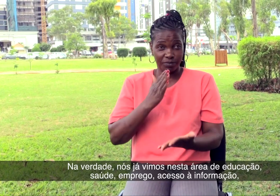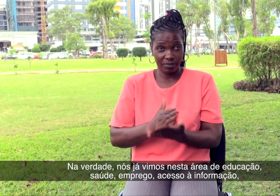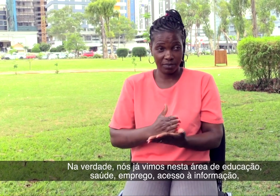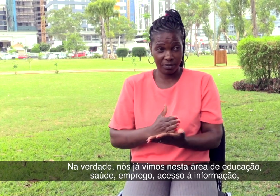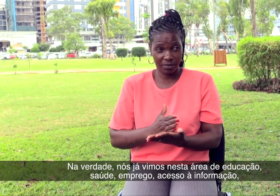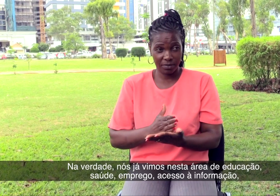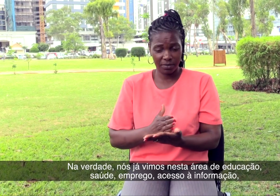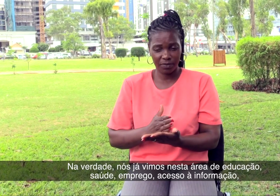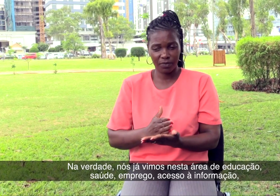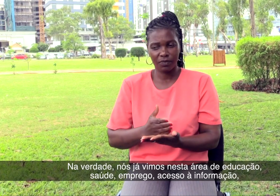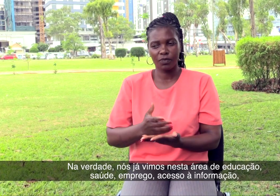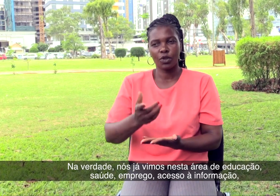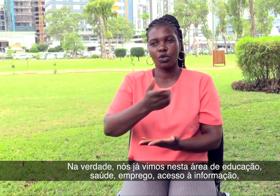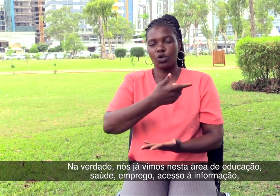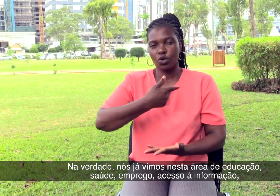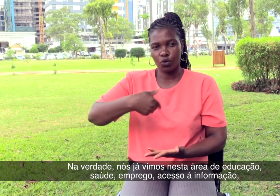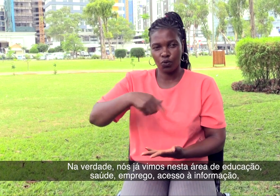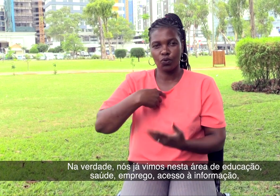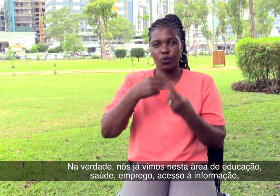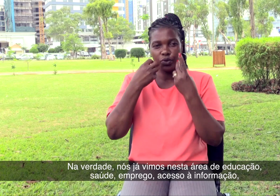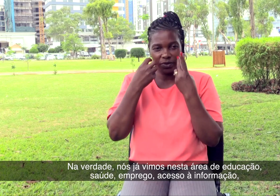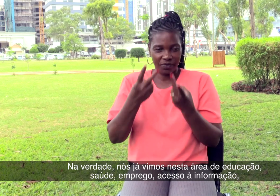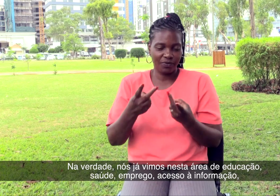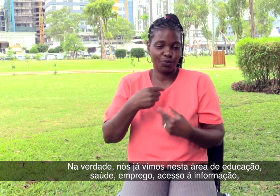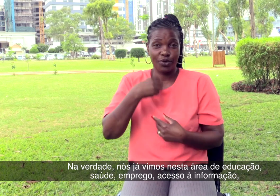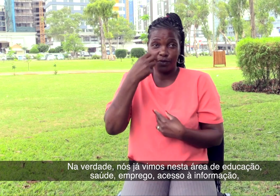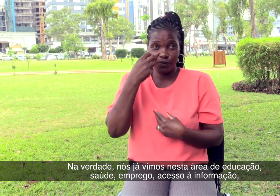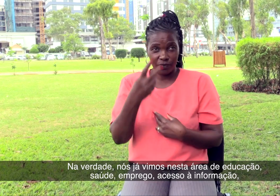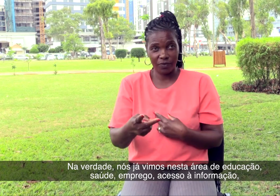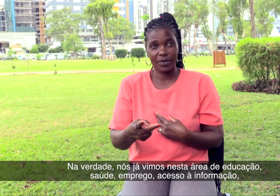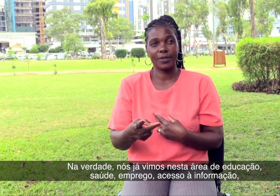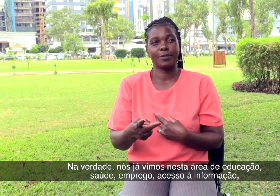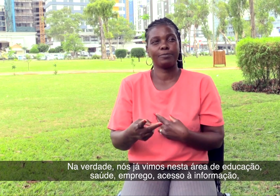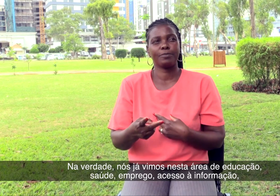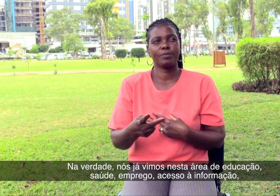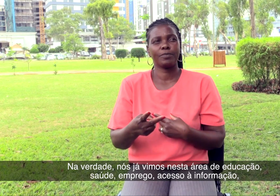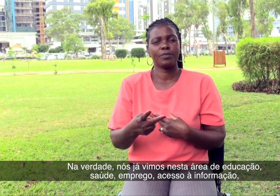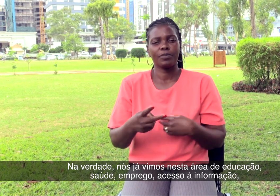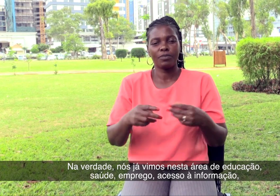Bem, na verdade, nós já vimos